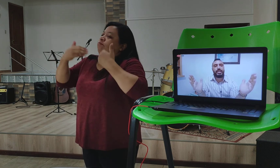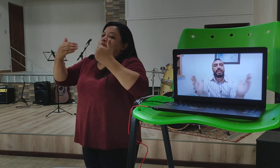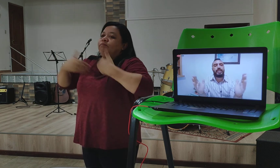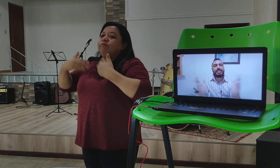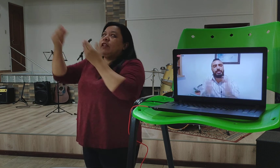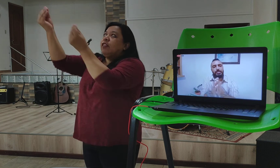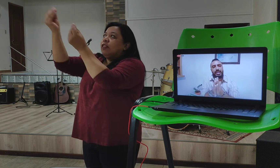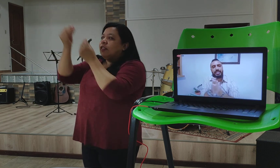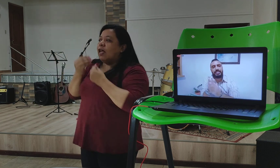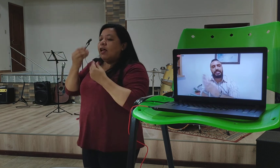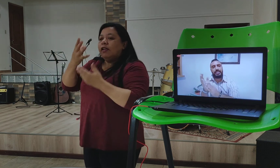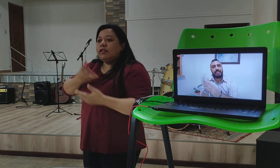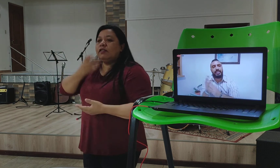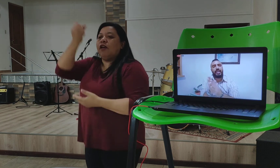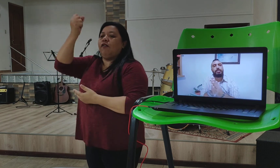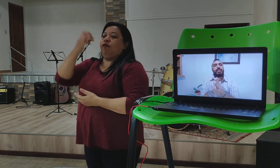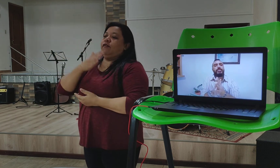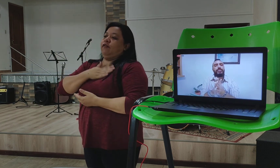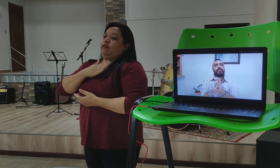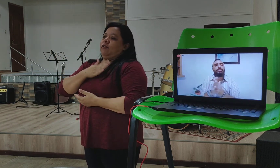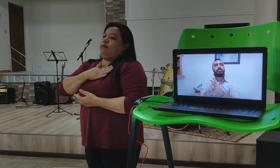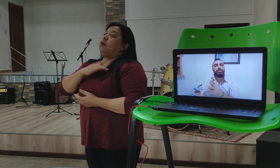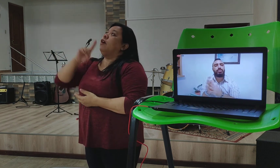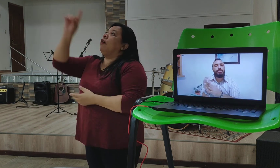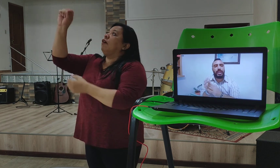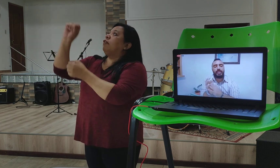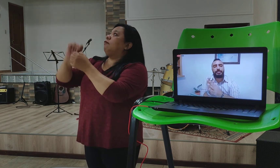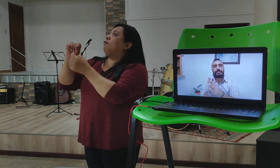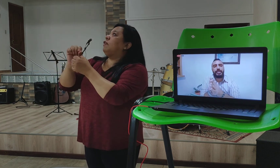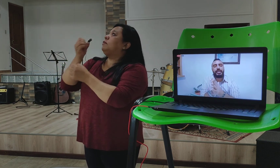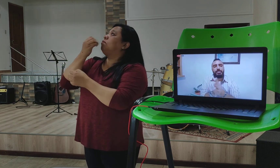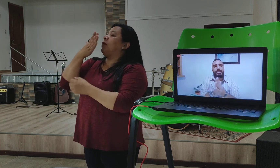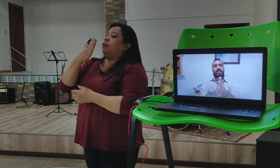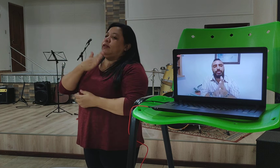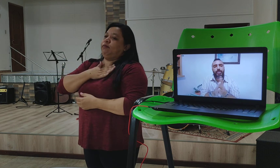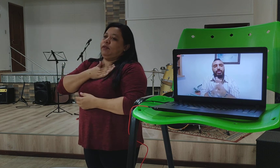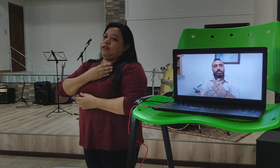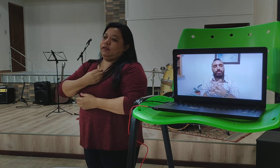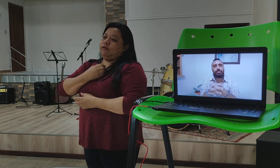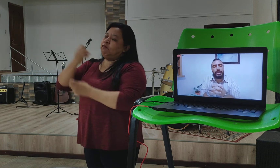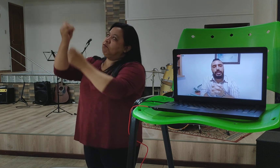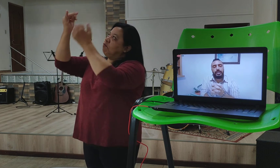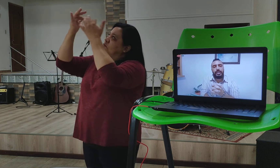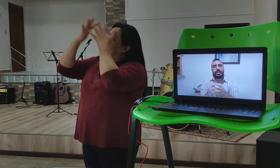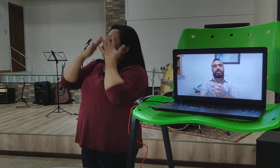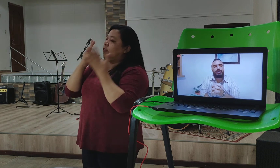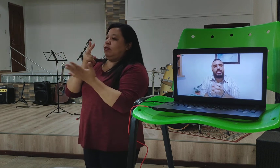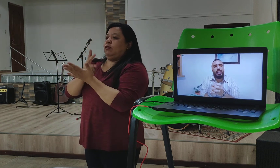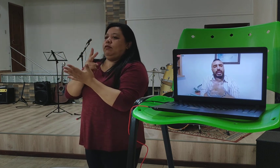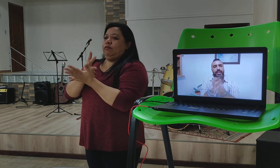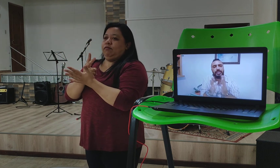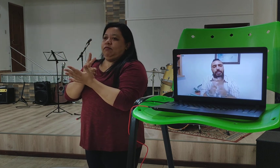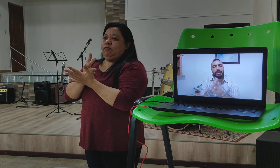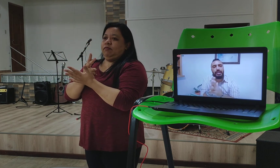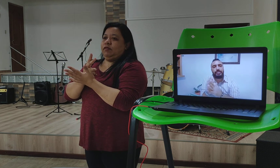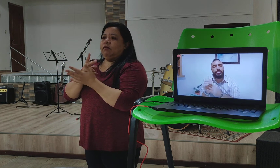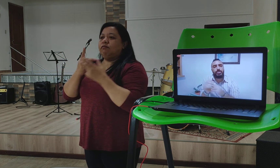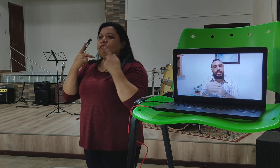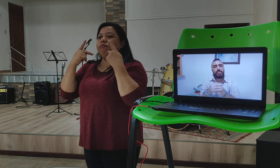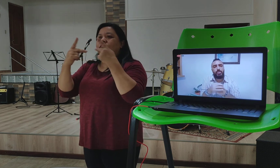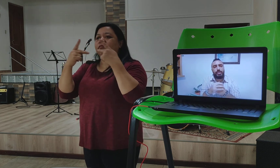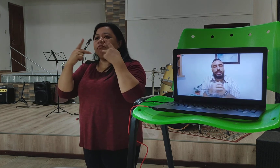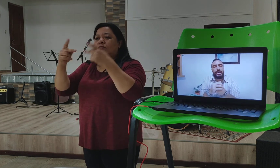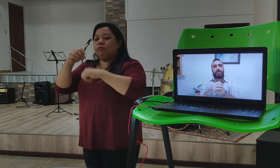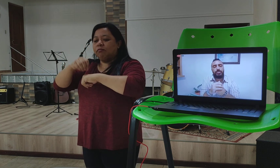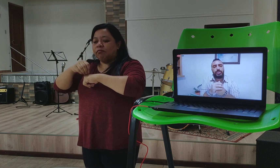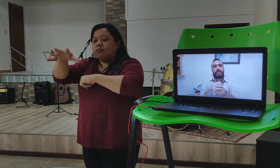parte dEle. E quer saber mais? Ele me tem feito muito bem. Ele me tem feito muito bem. Queridos, esta é a palavra que eu gostaria